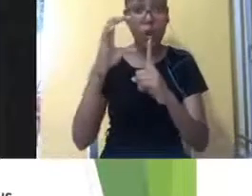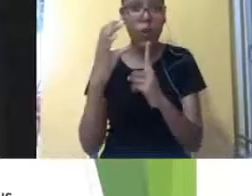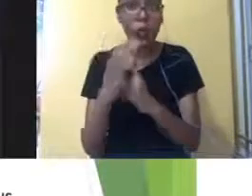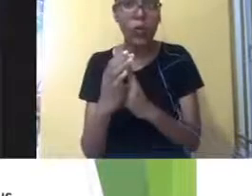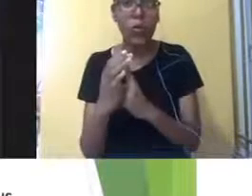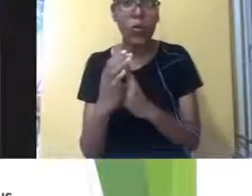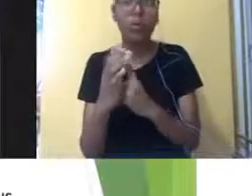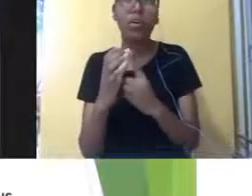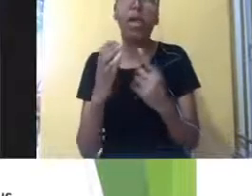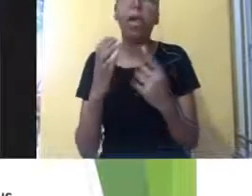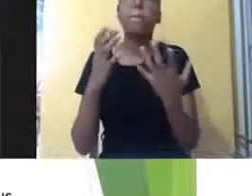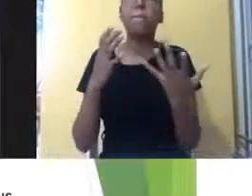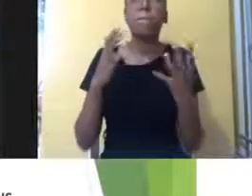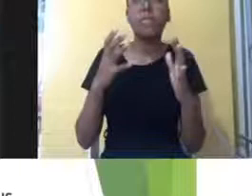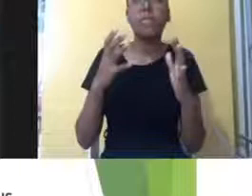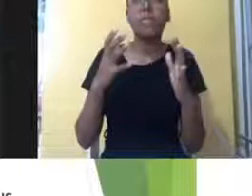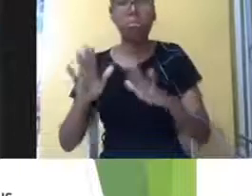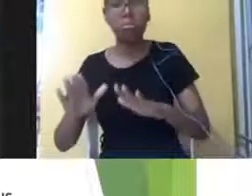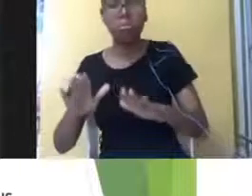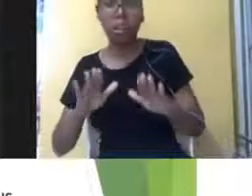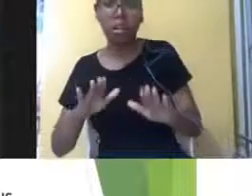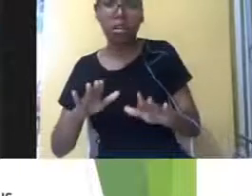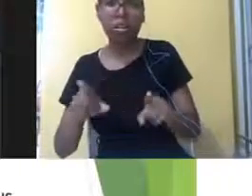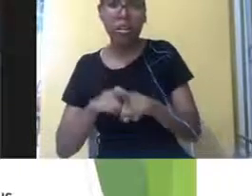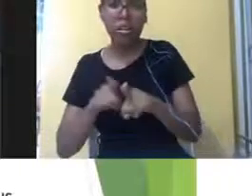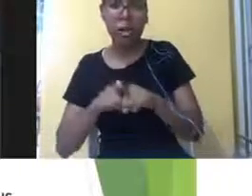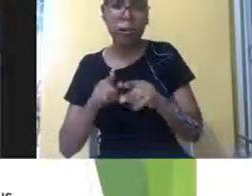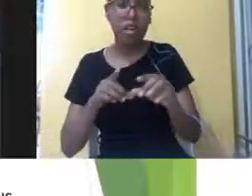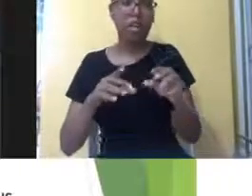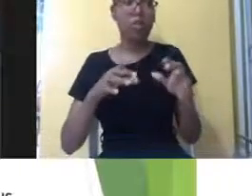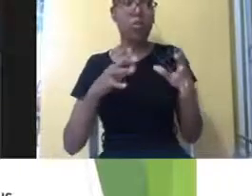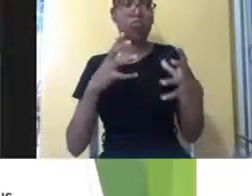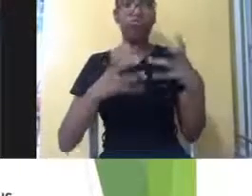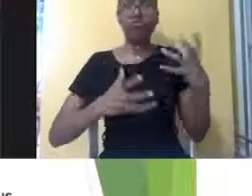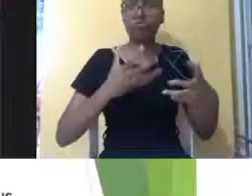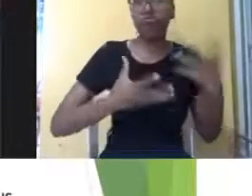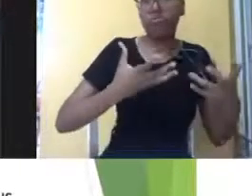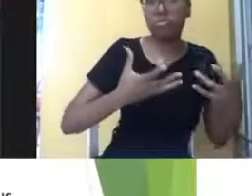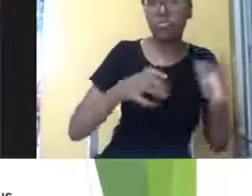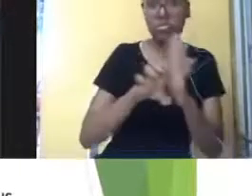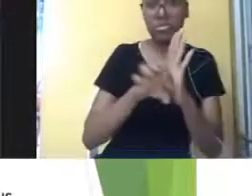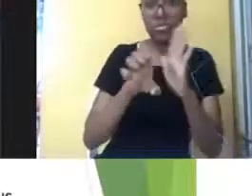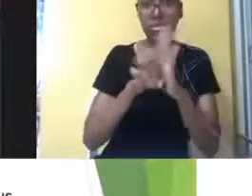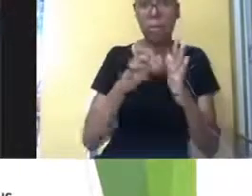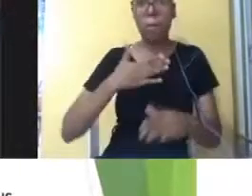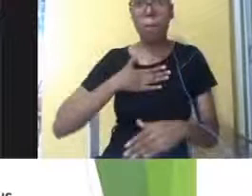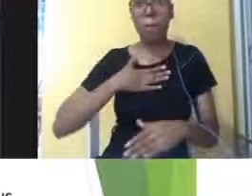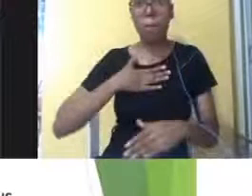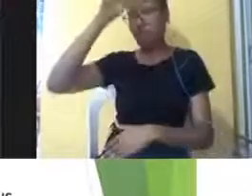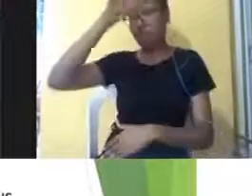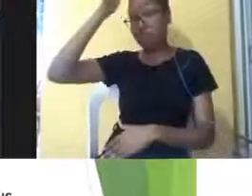y dinámica. Hay cosas que hacía nuestro tatarabuelo que han variado un poco en el día de